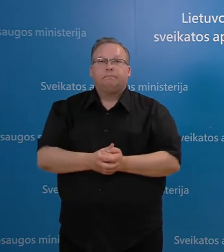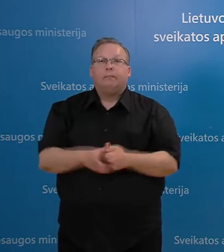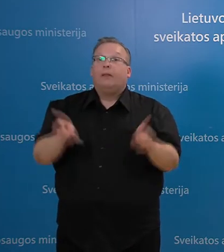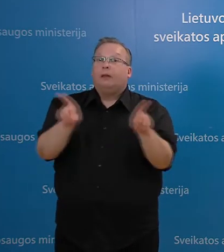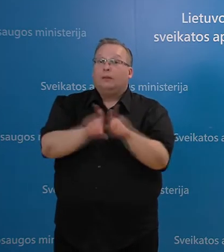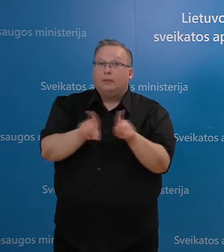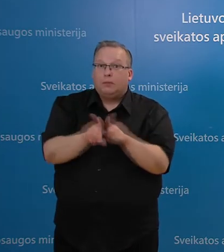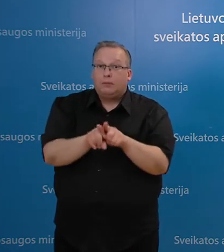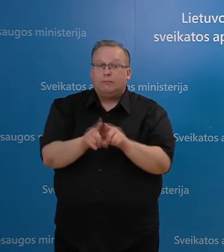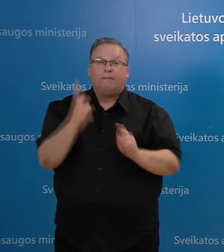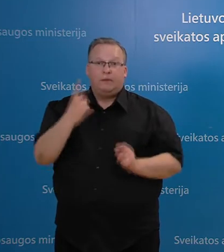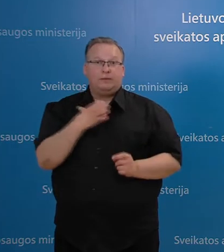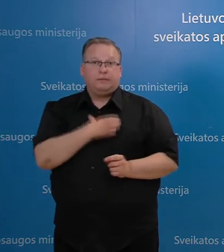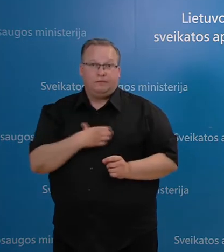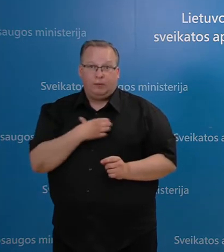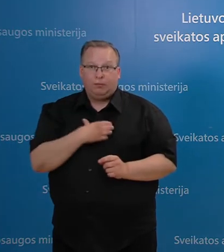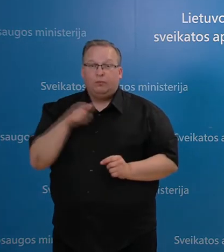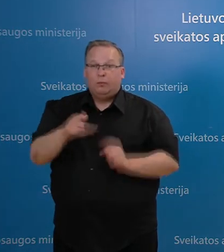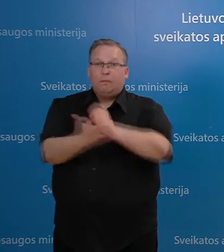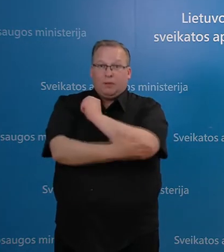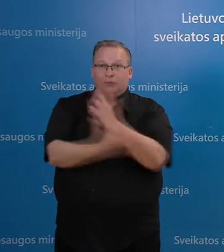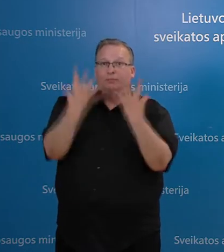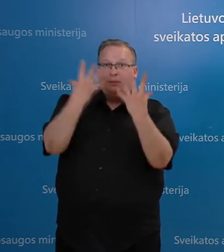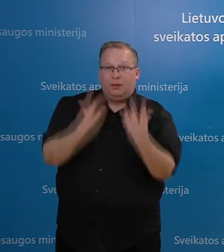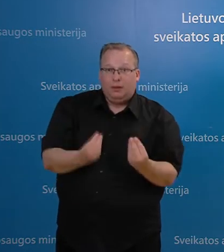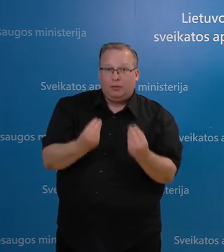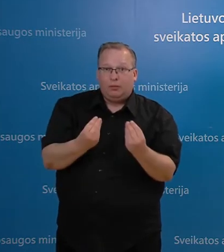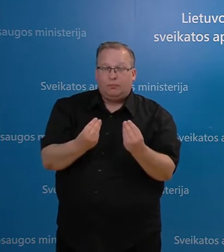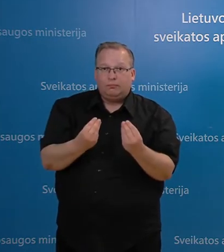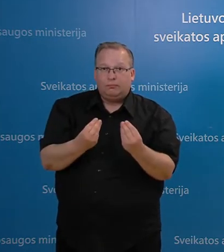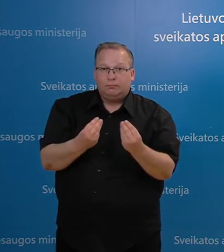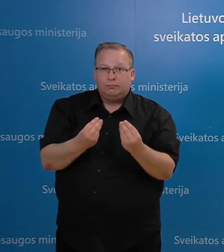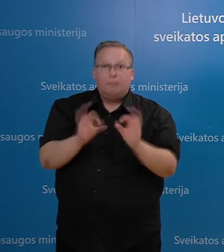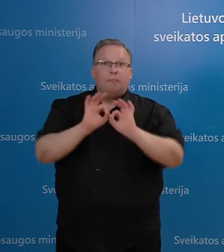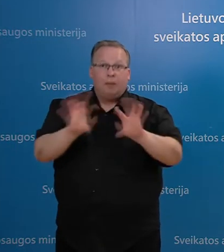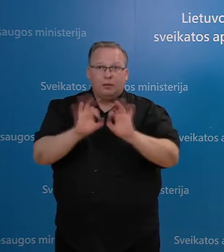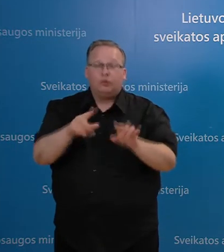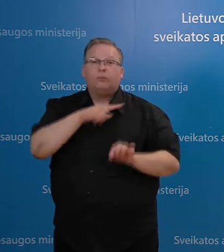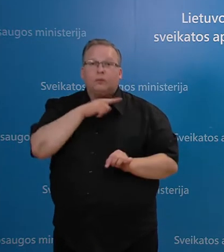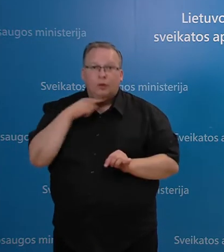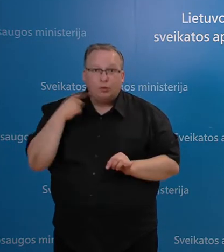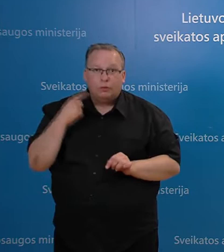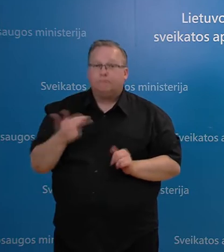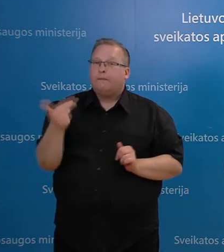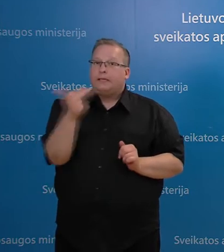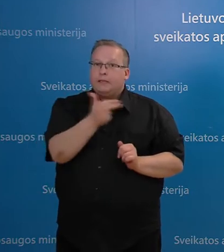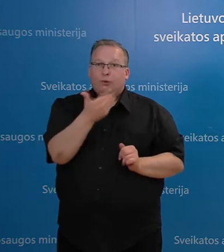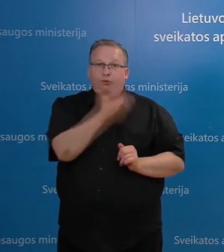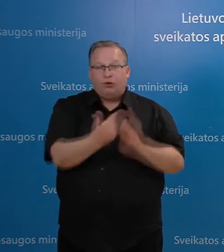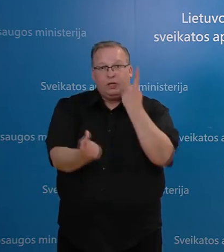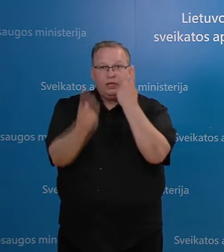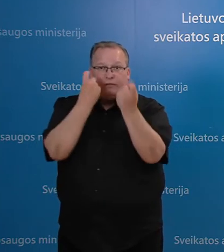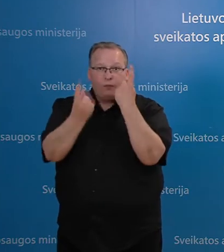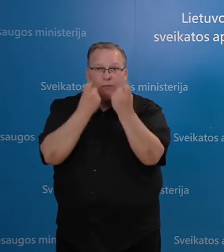viena aktualija, apie kurią pastarosiomis dienomis kalbame labai daug, tai sekmadienio